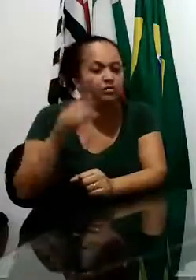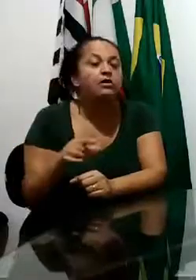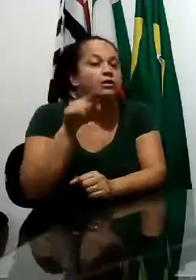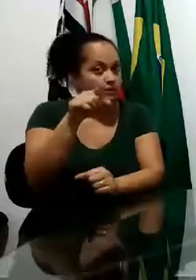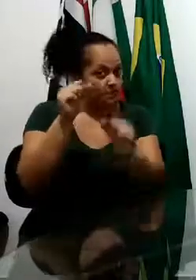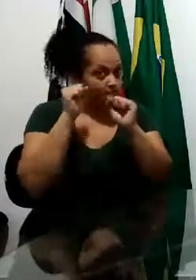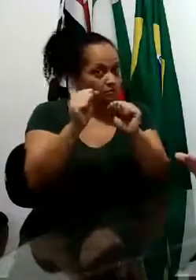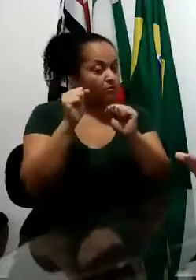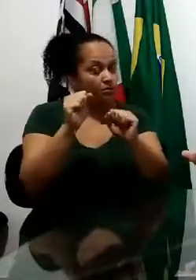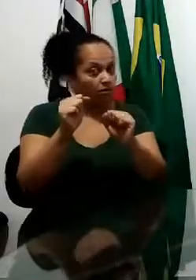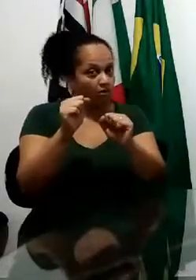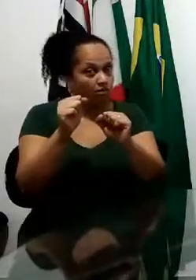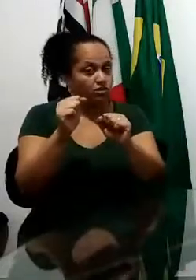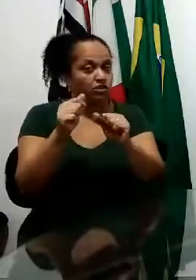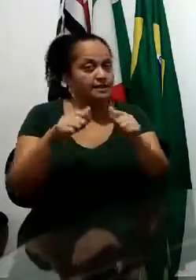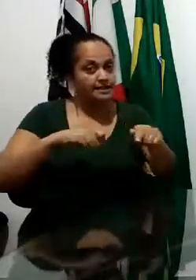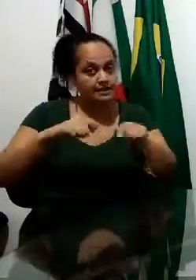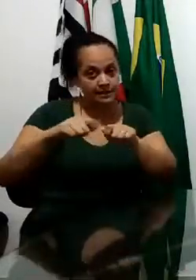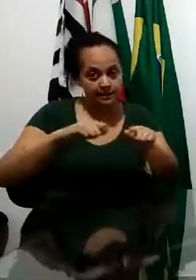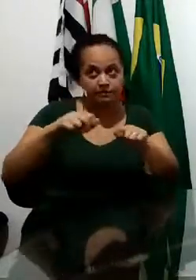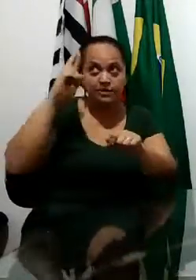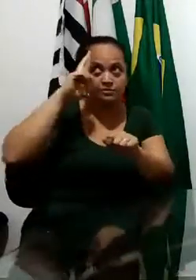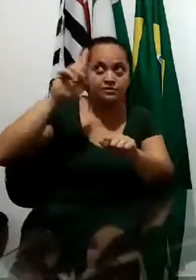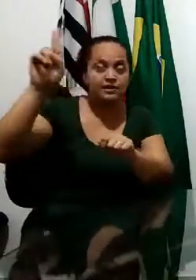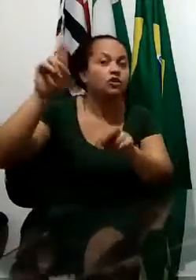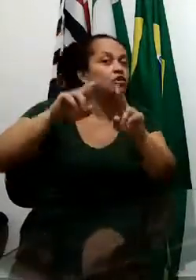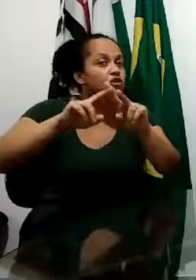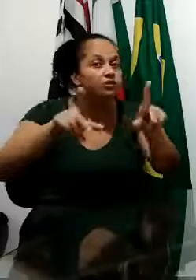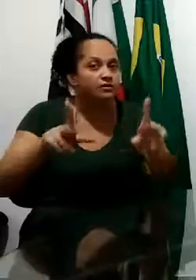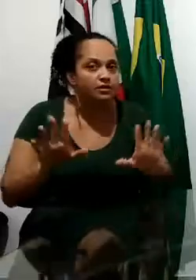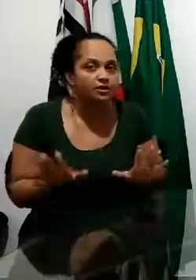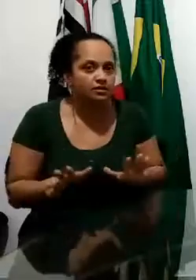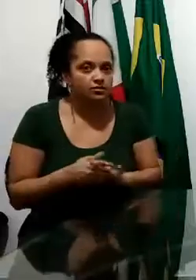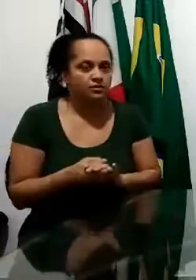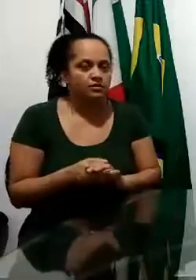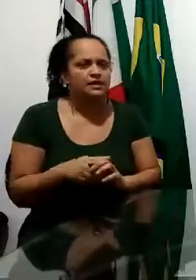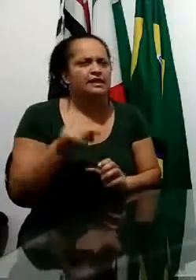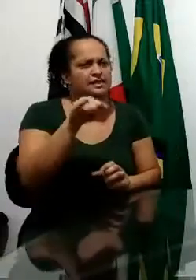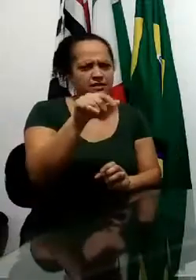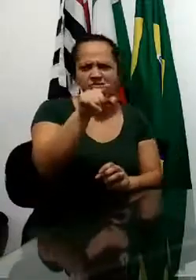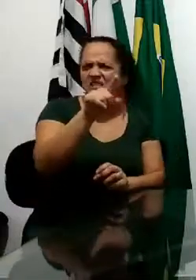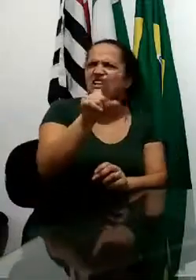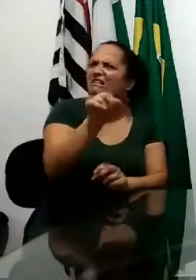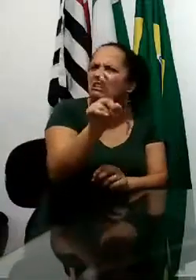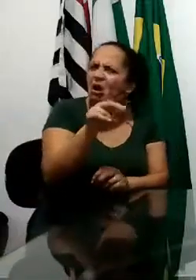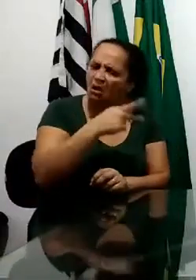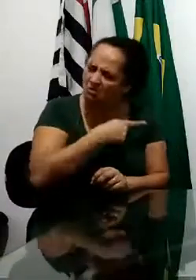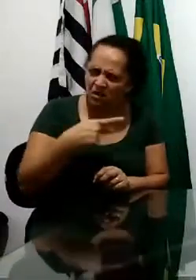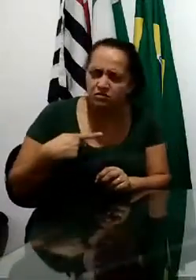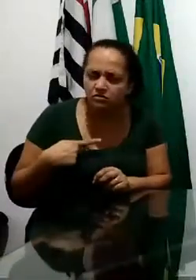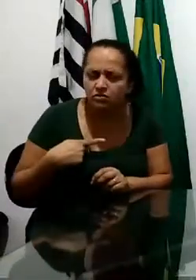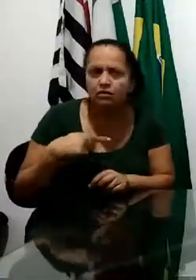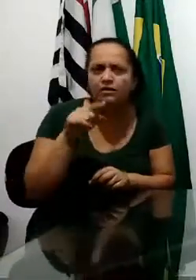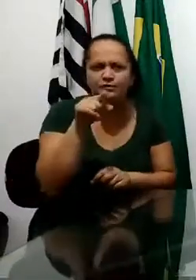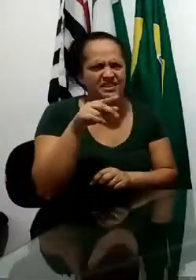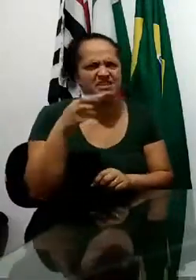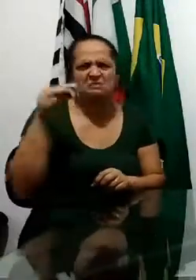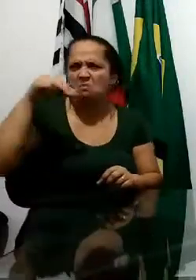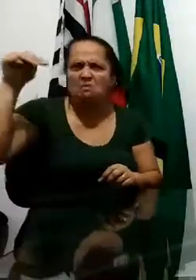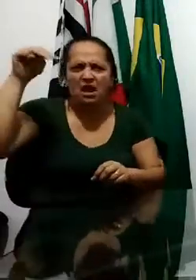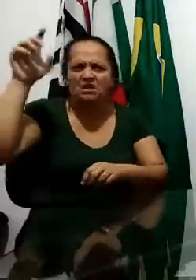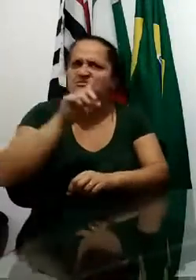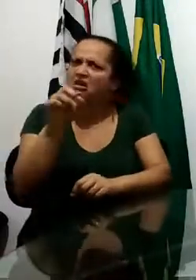ao Senhor de diferentes maneiras. Se você não é nenhum pastor, se você não é mestre, se